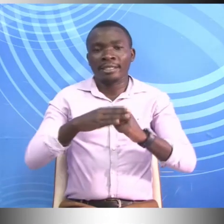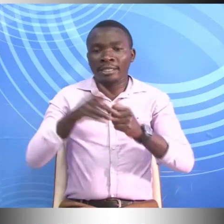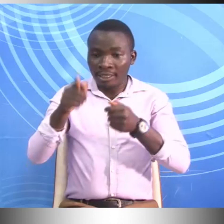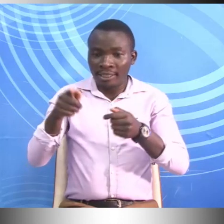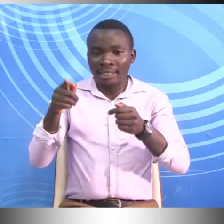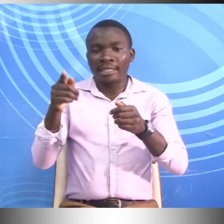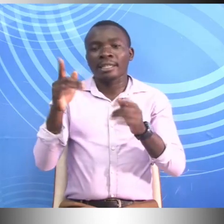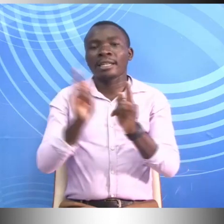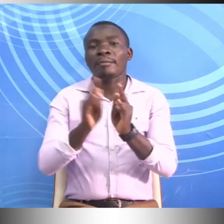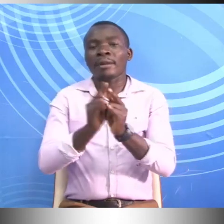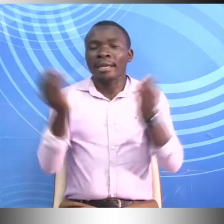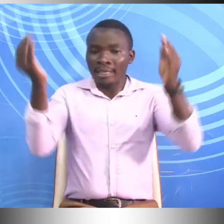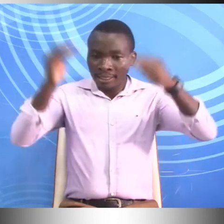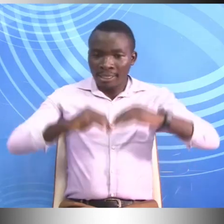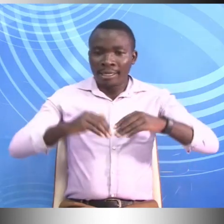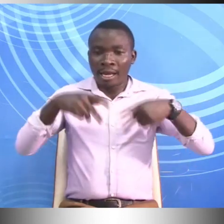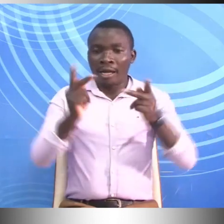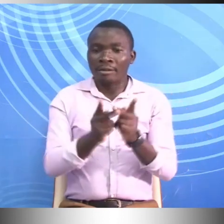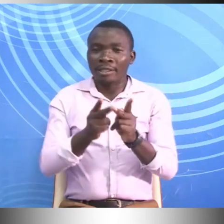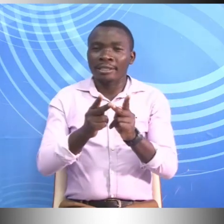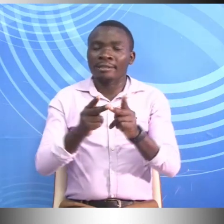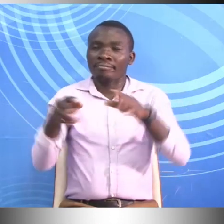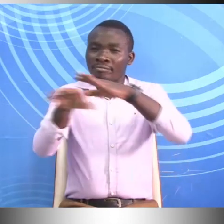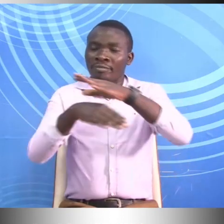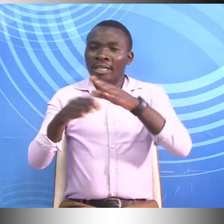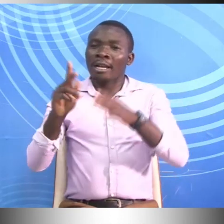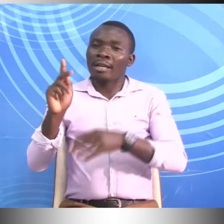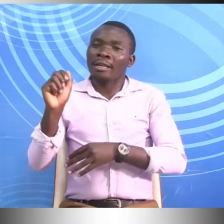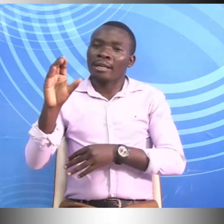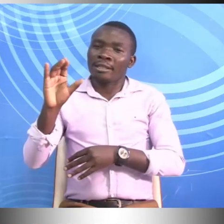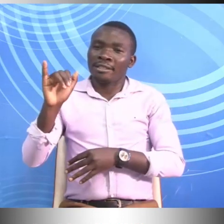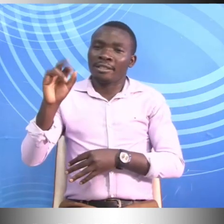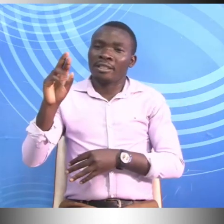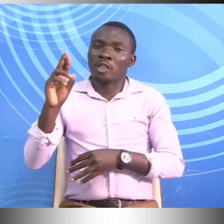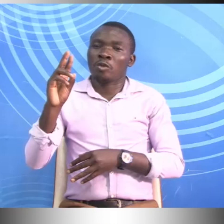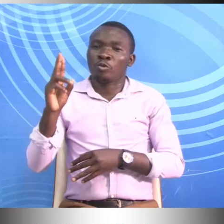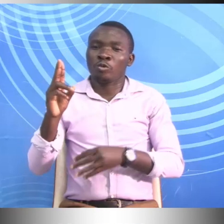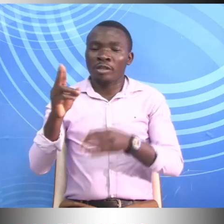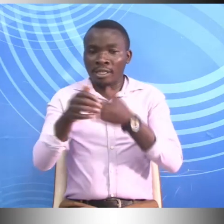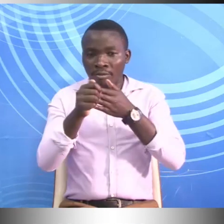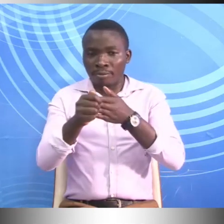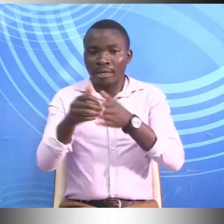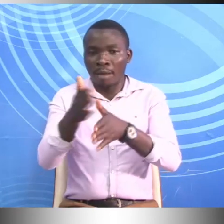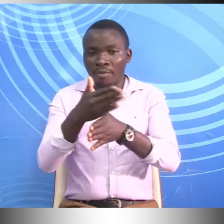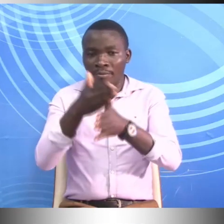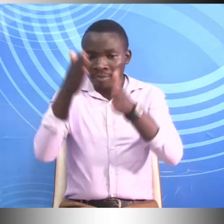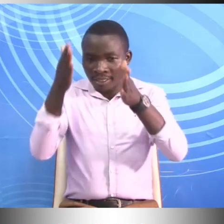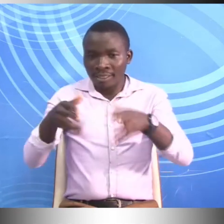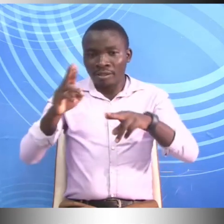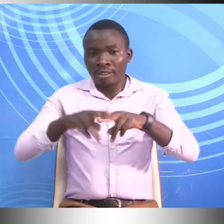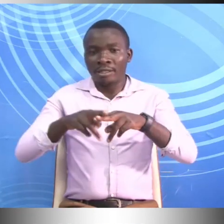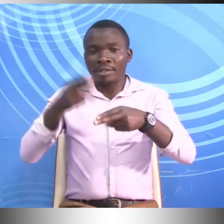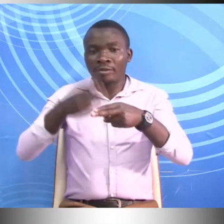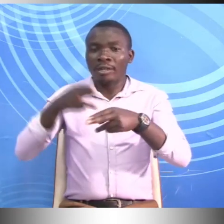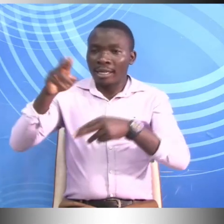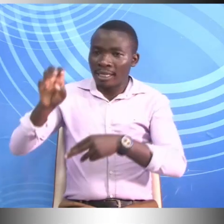nama yateraniye muri Village Urugwiro ku Kacyiru ikaba yari iyobowe na Minisitiri w'Intebe Dr. Ngirente